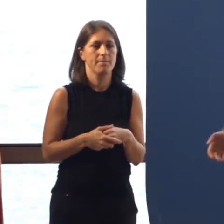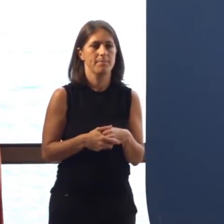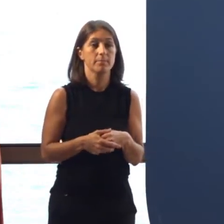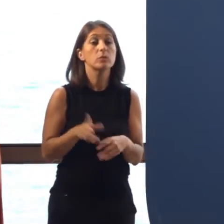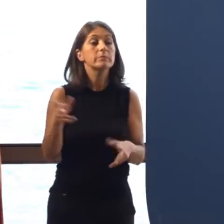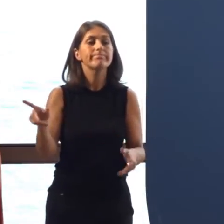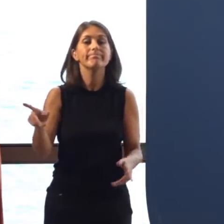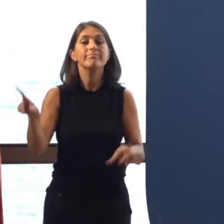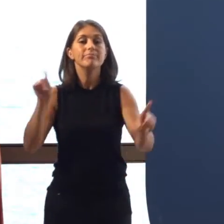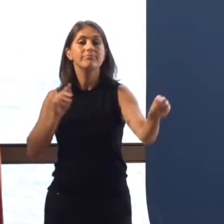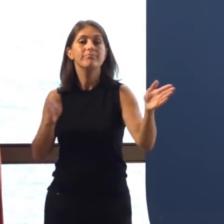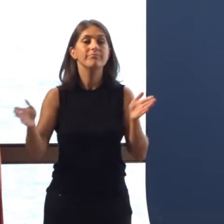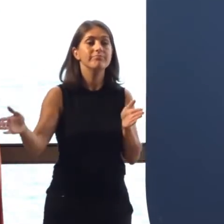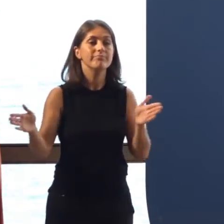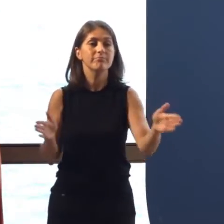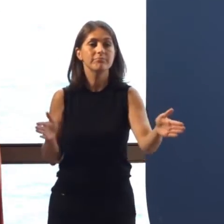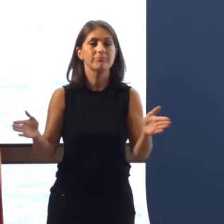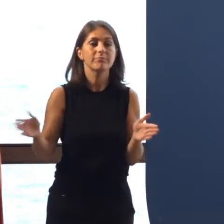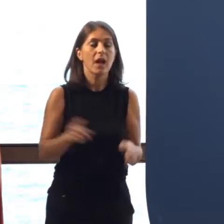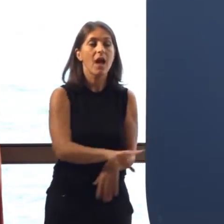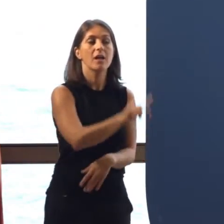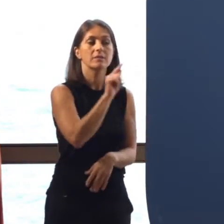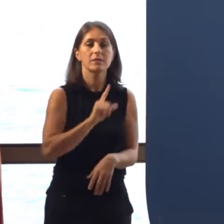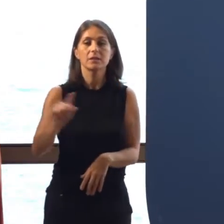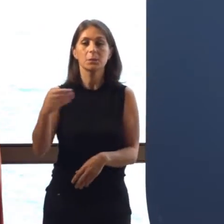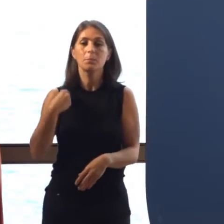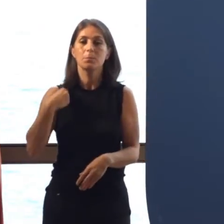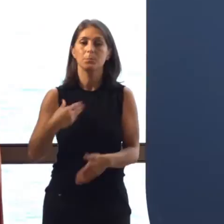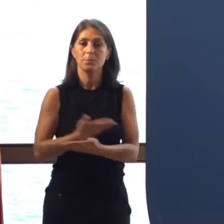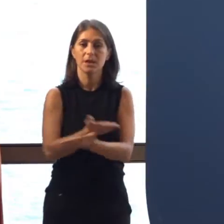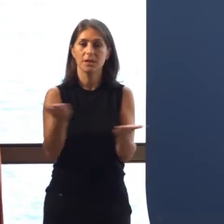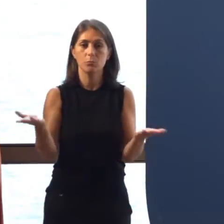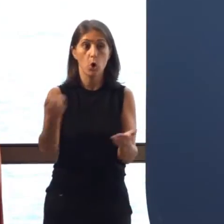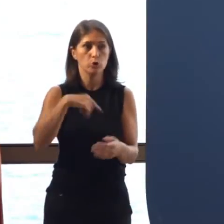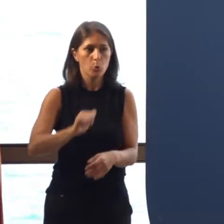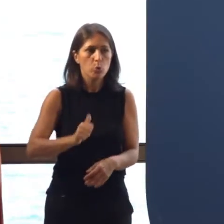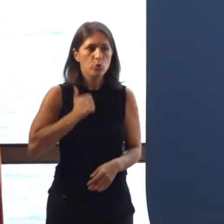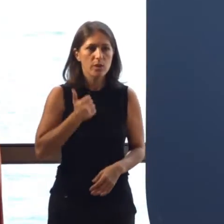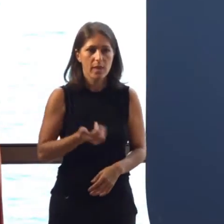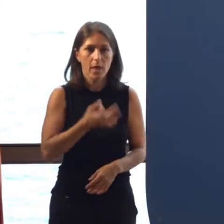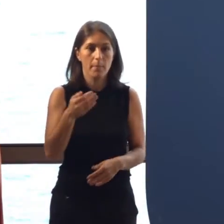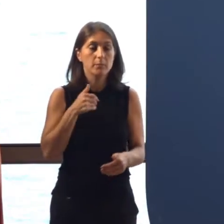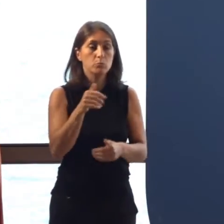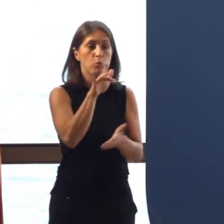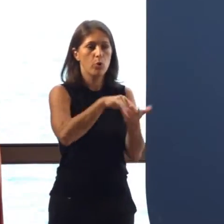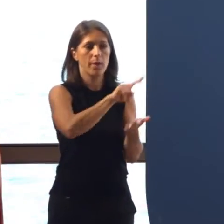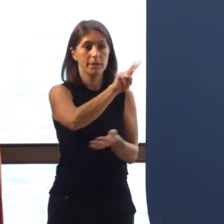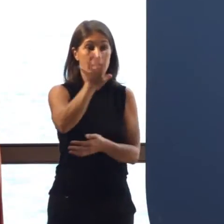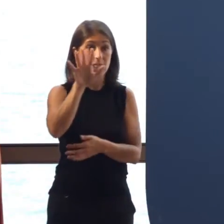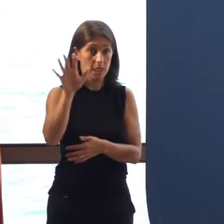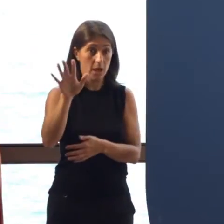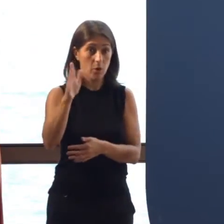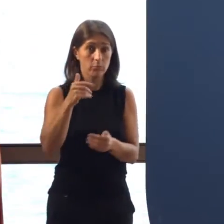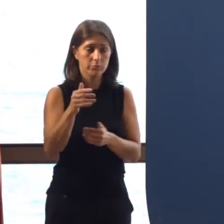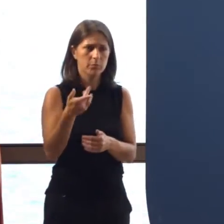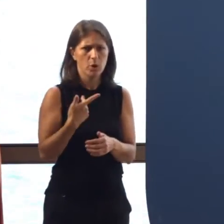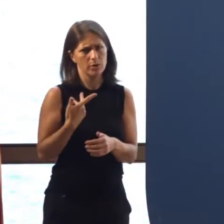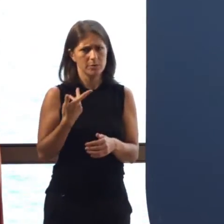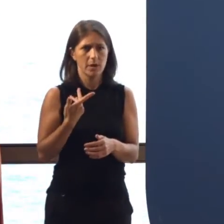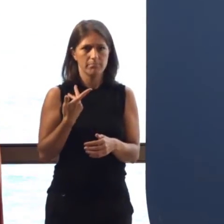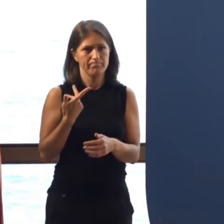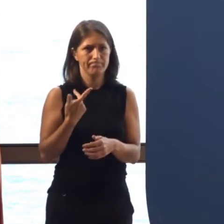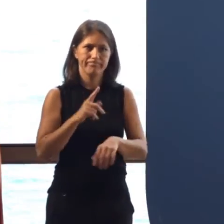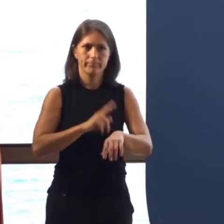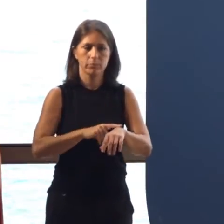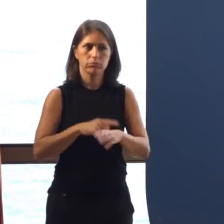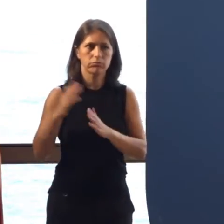Hai que escoller. Esa é a escolla. E tedes a oportunidade, temos a oportunidade o día 25, e non pasa cada moito tempo,